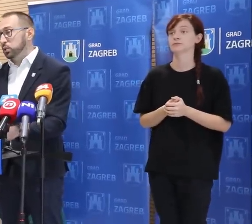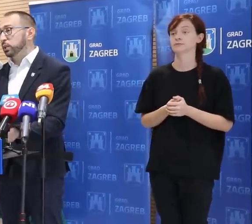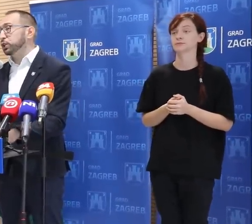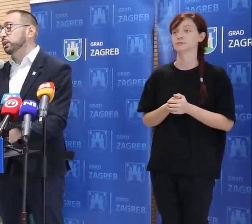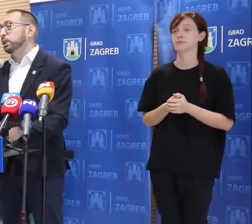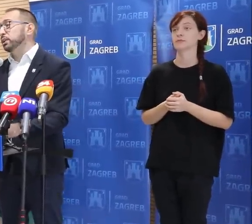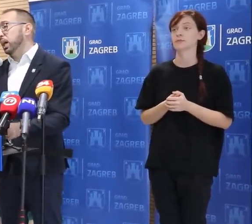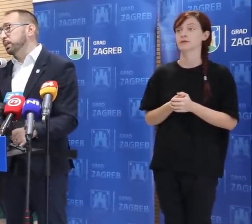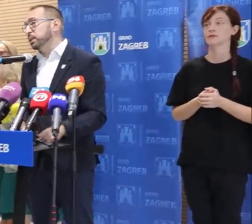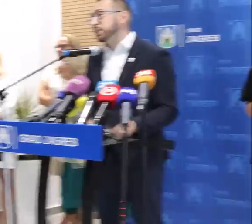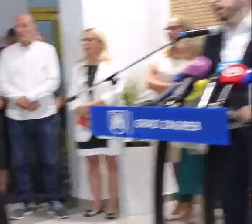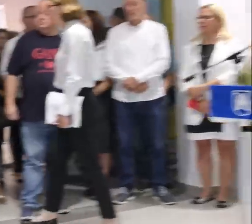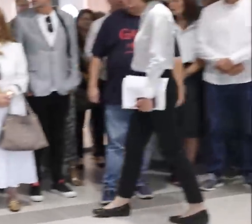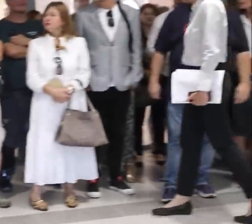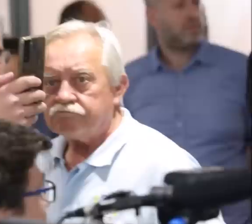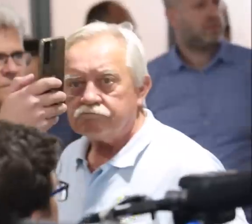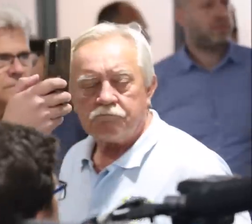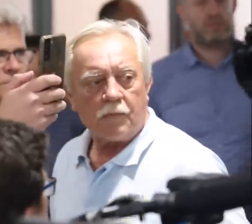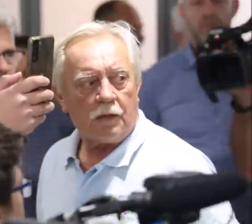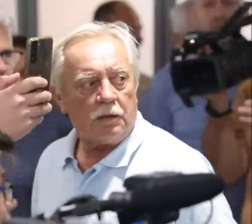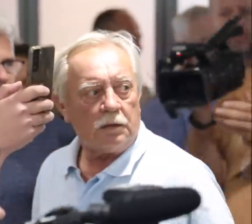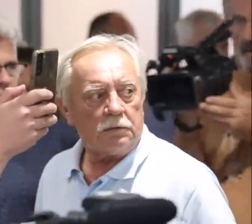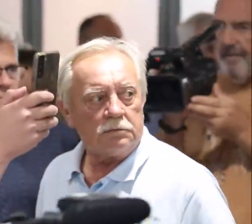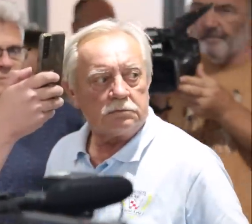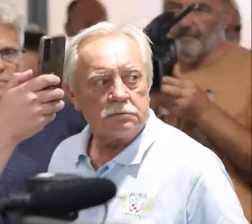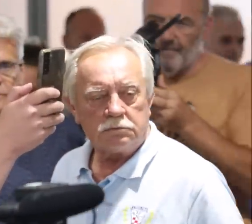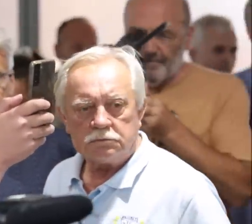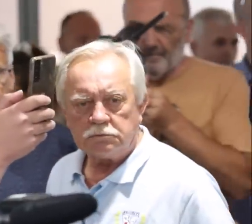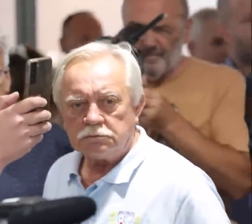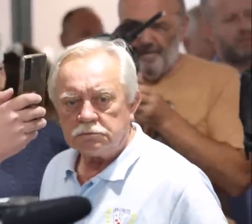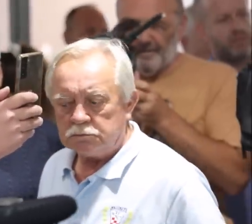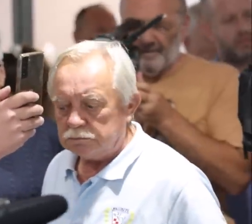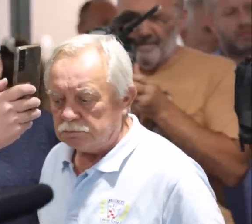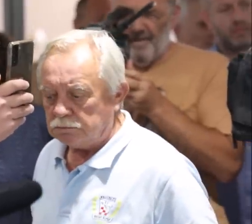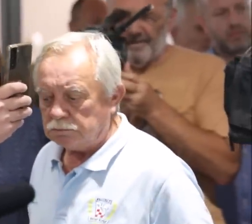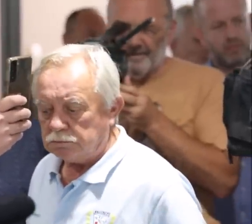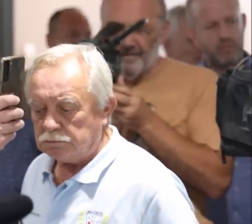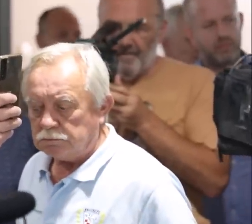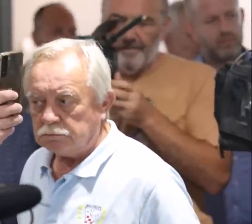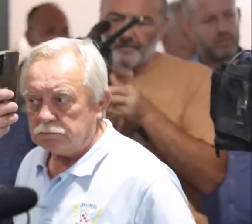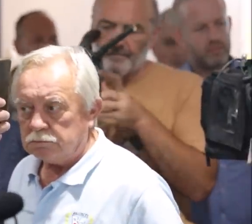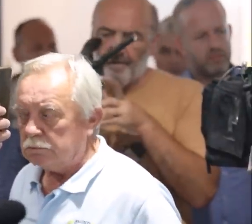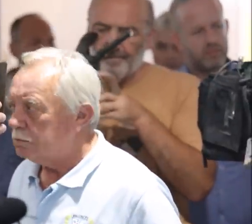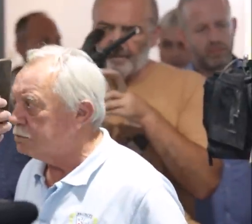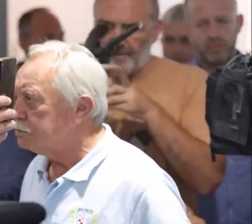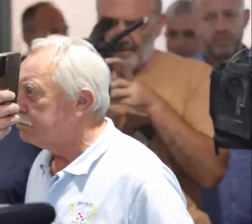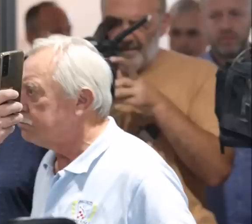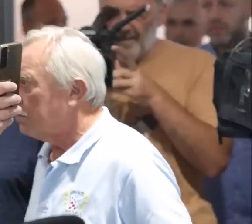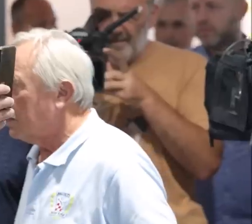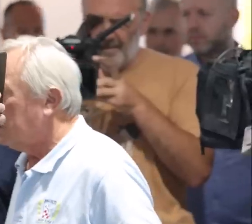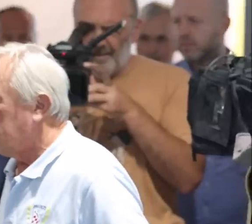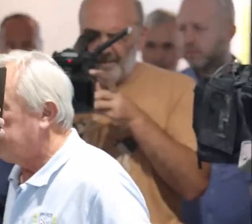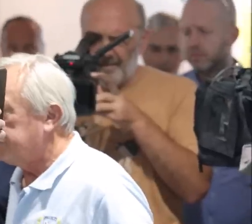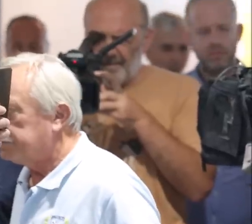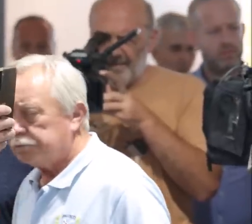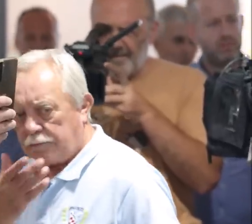Odgovorio sam. Ovo su, znači, najmanje cijene u cirkus od presice. Neću dozvoliti. Znači da ja odgovaram da vi mene prekidate. Da imate performans